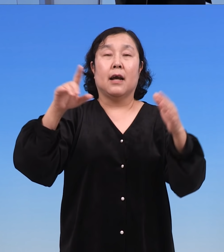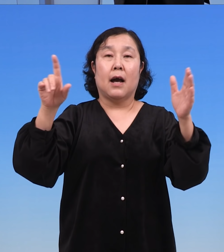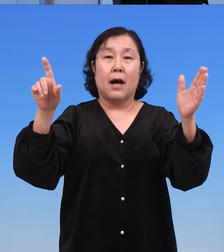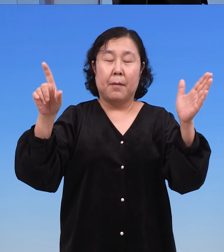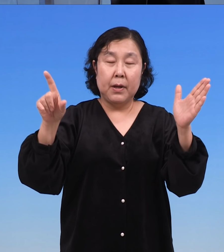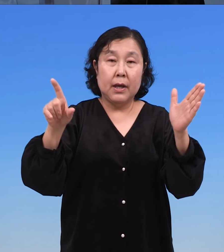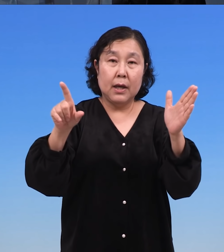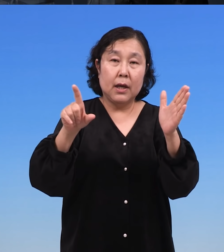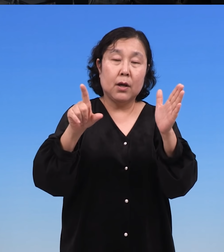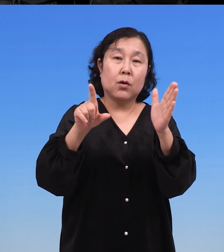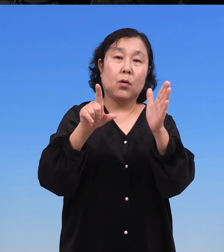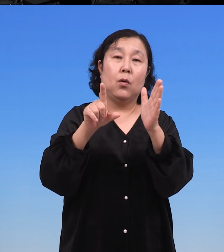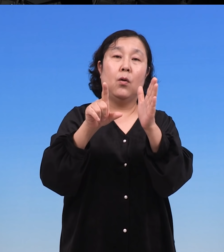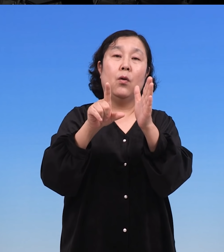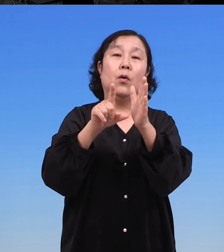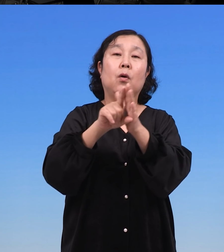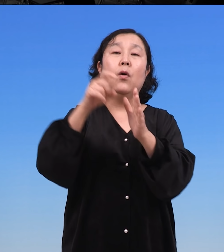또 의지하며